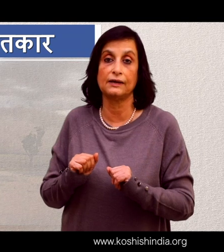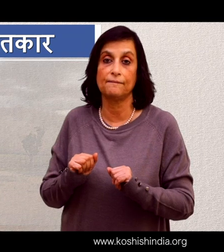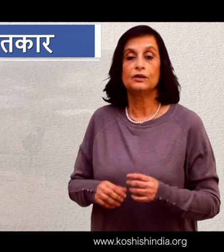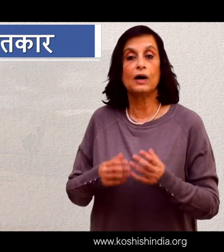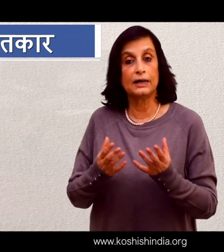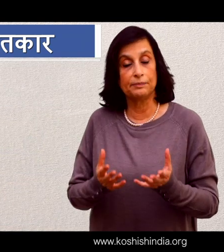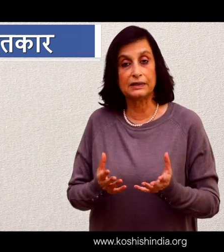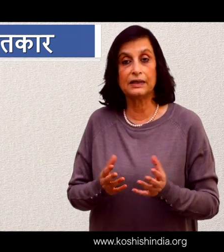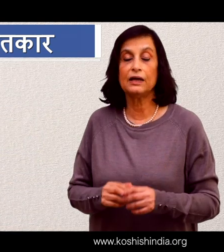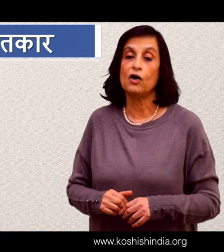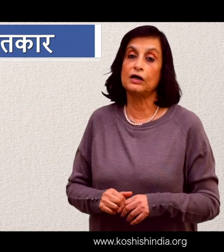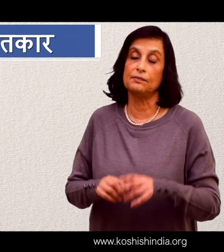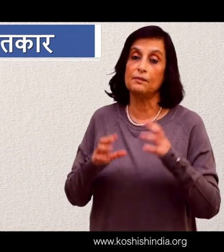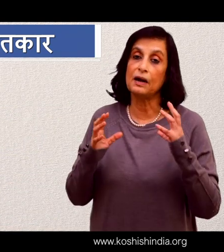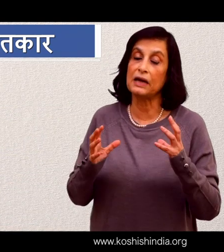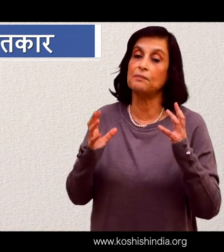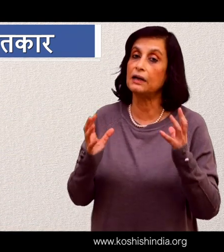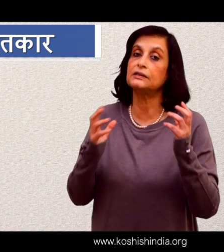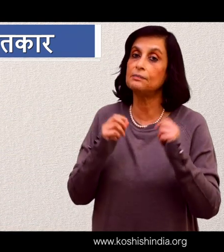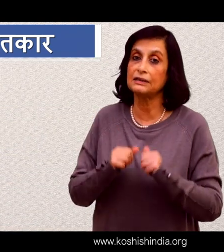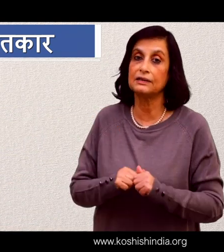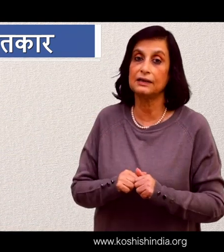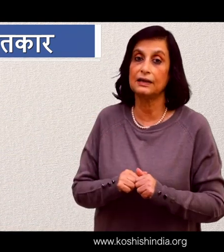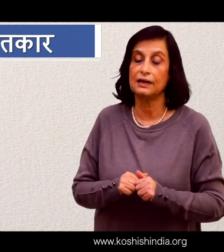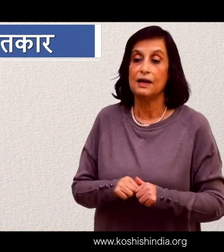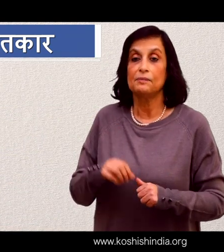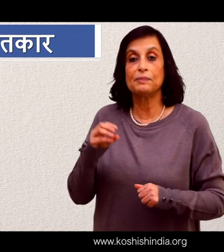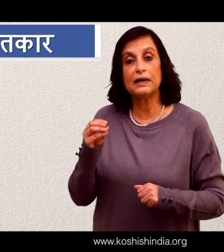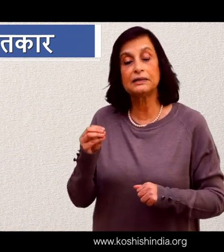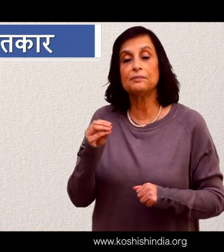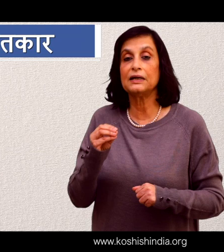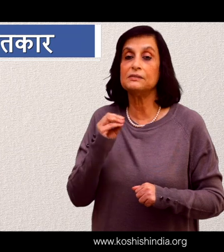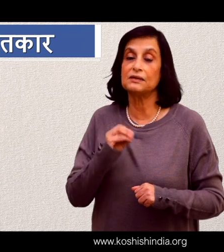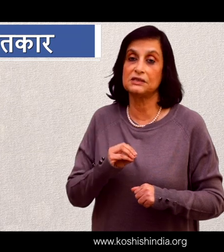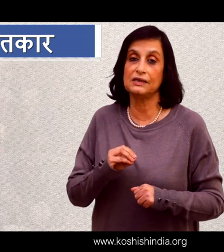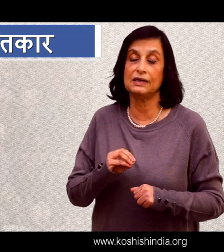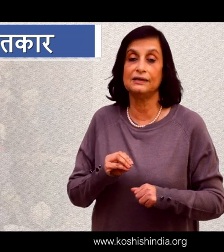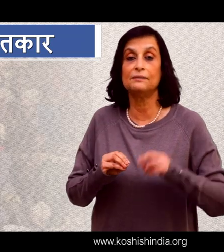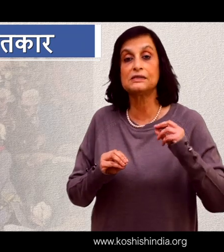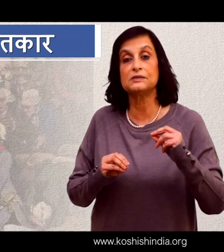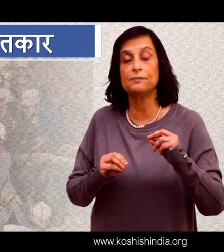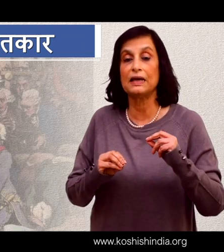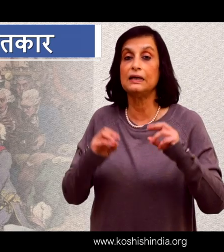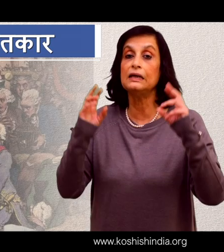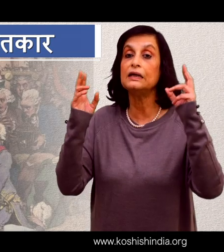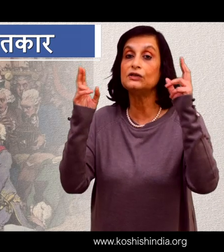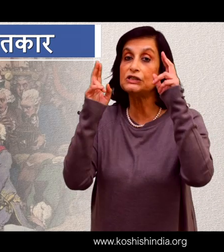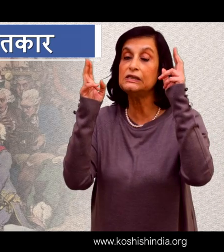चलिएअबआगेबढ़तेहैंऔर भारतकेबारेमेंबातकरतेहैं,लेकिन भारतकोसमझनेकेलिएहमेंपहले